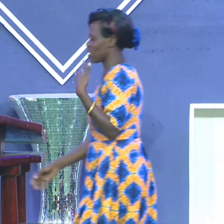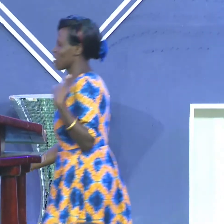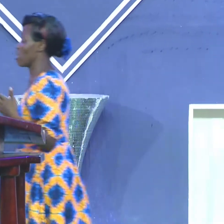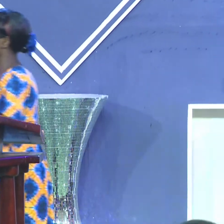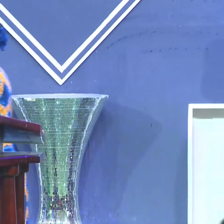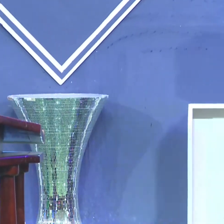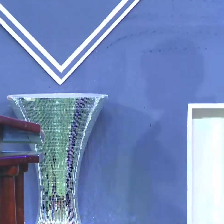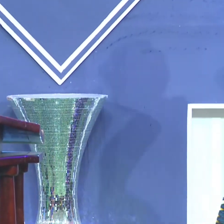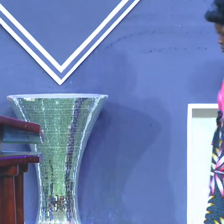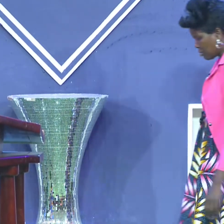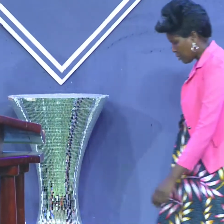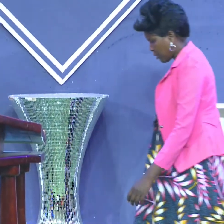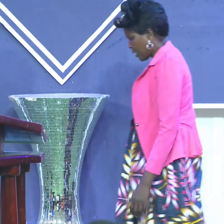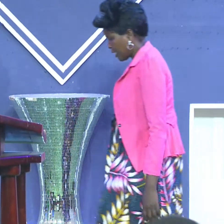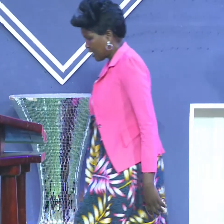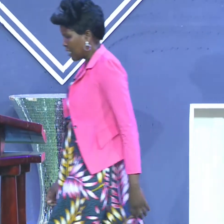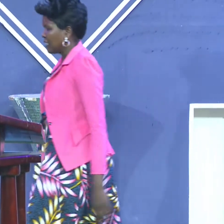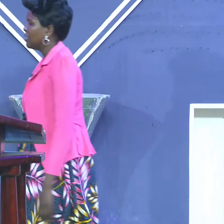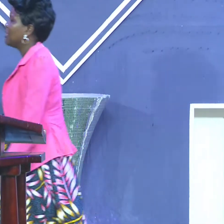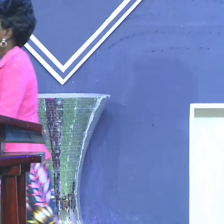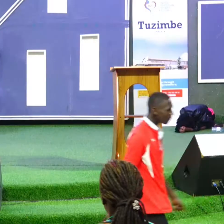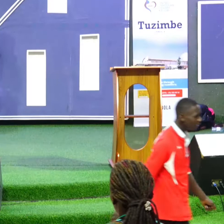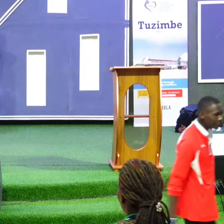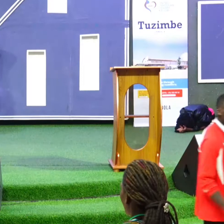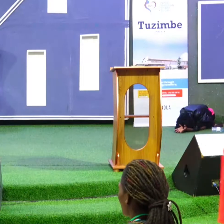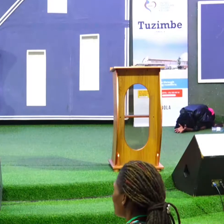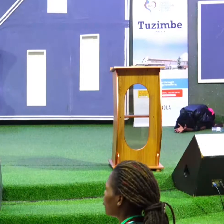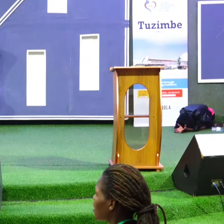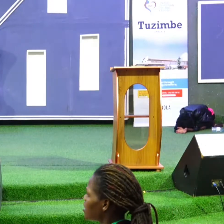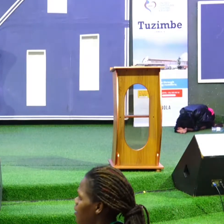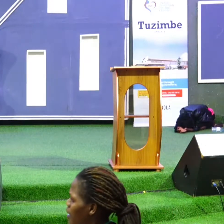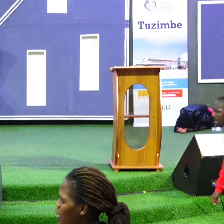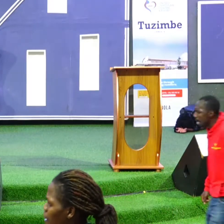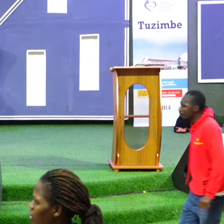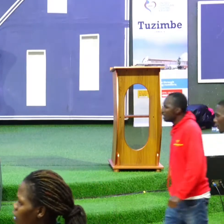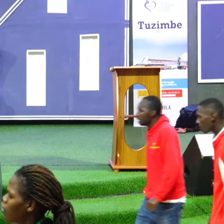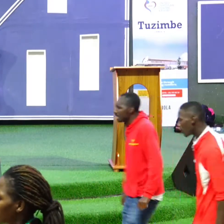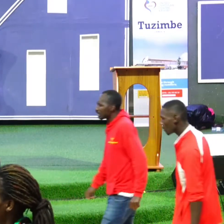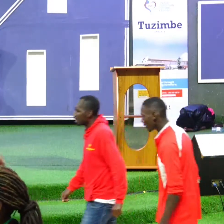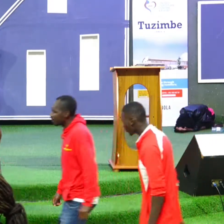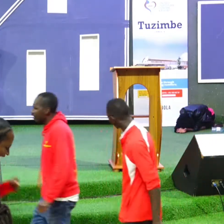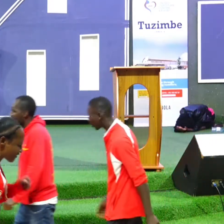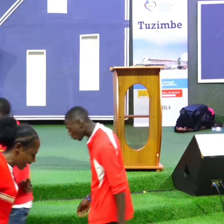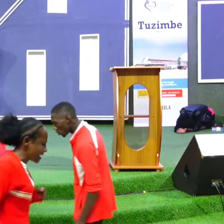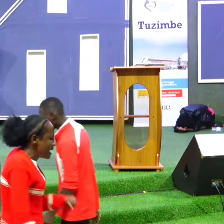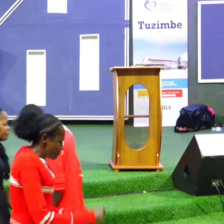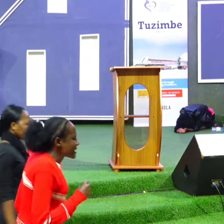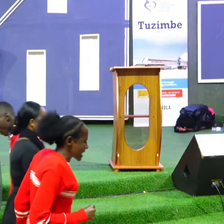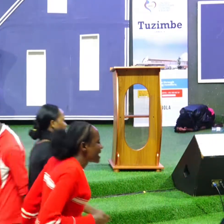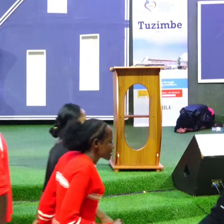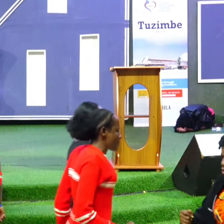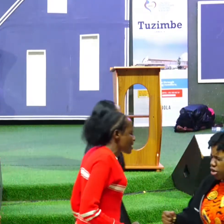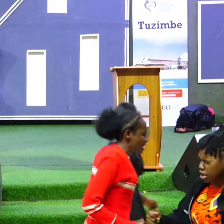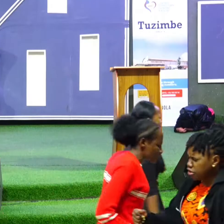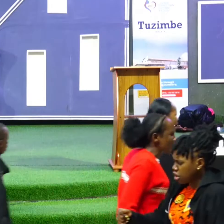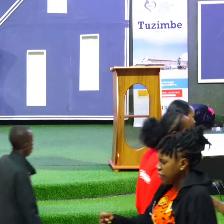nyango walero Ojitasa, ojitasa Katonda na nyini chitibwa Aba mkofetu tusene tukamba